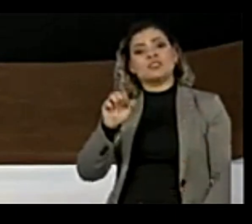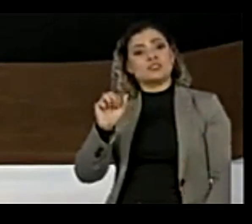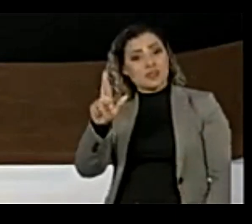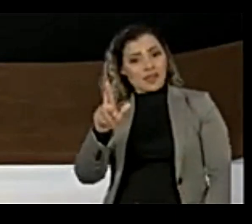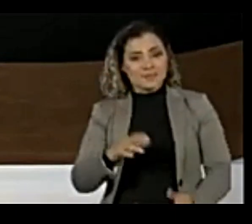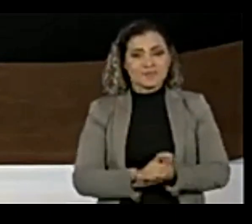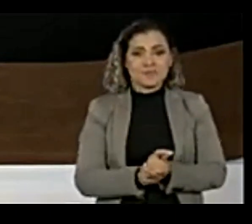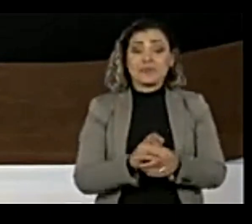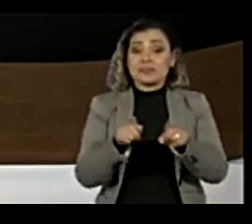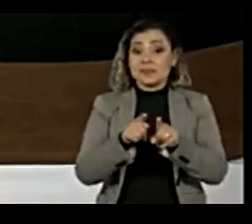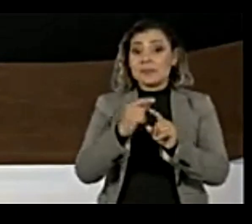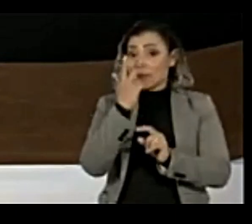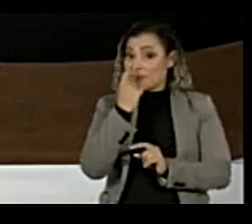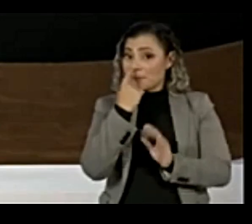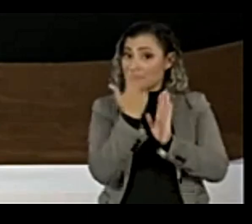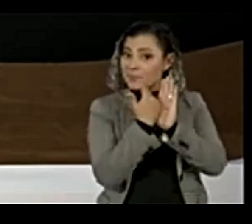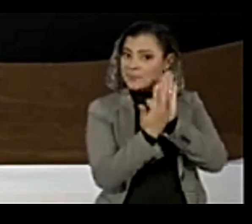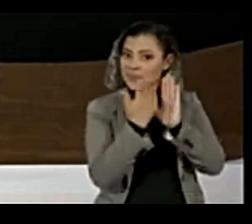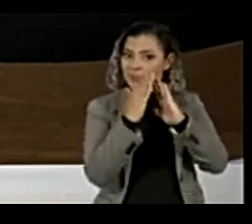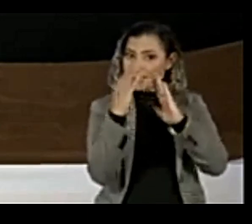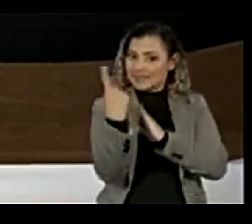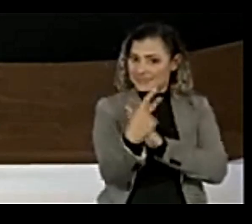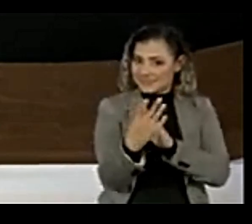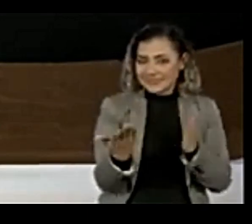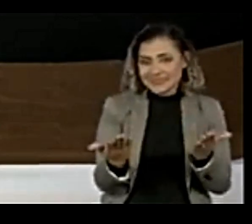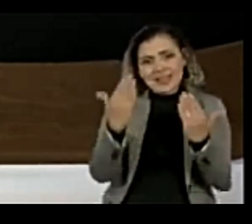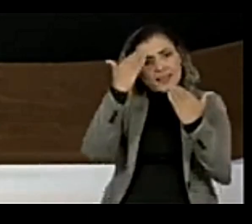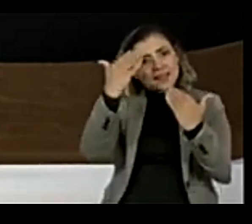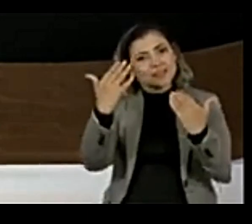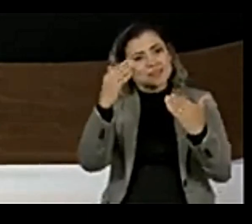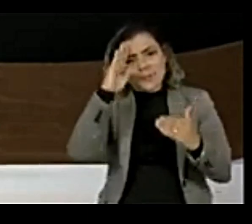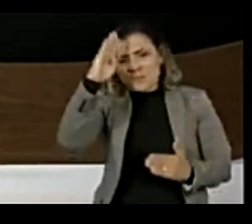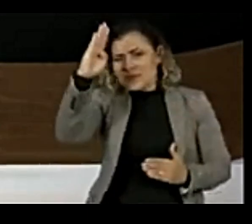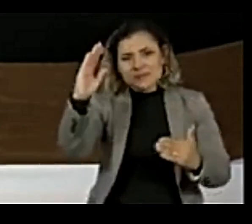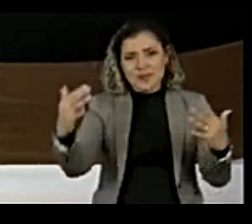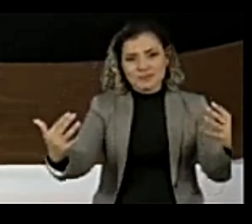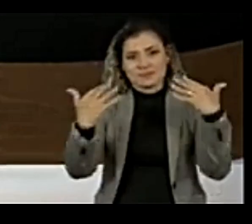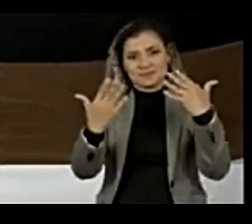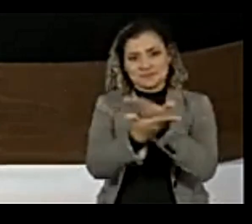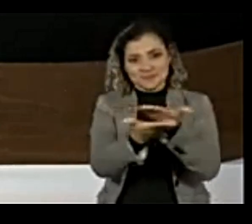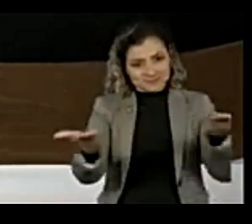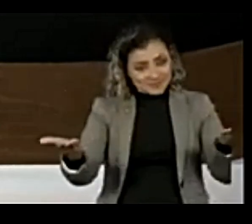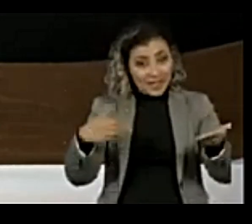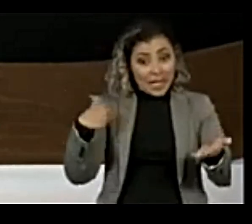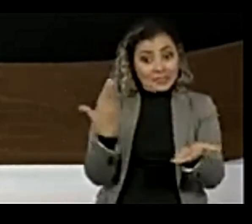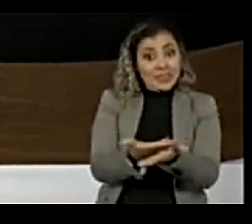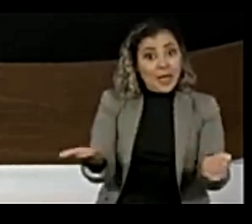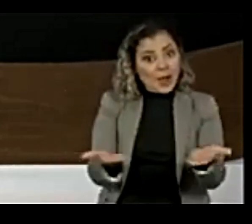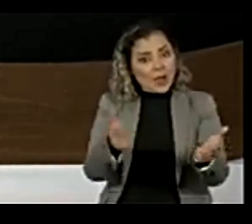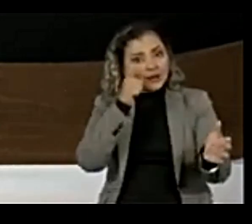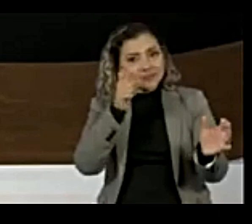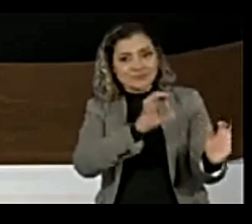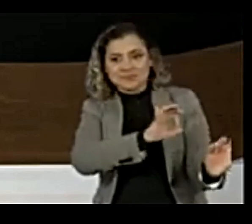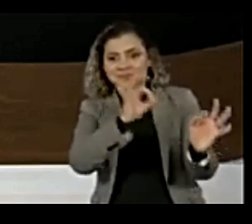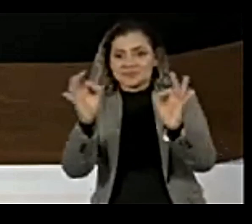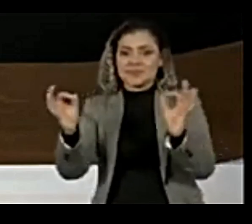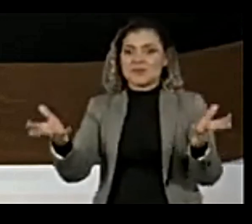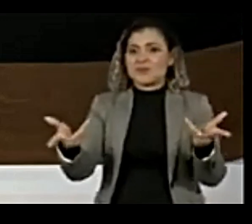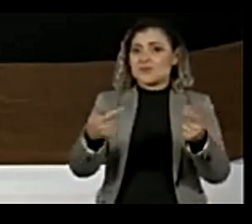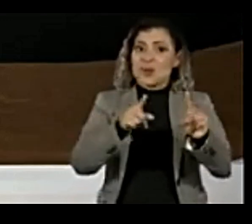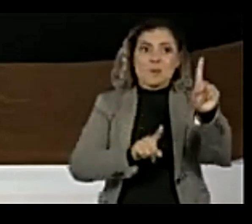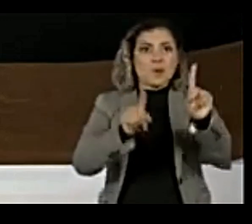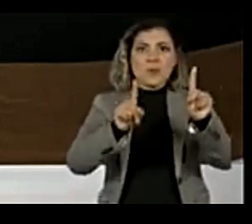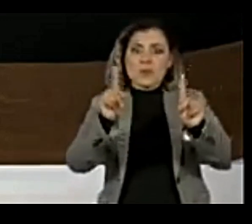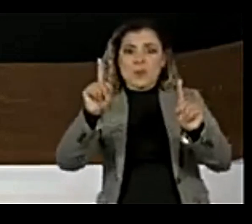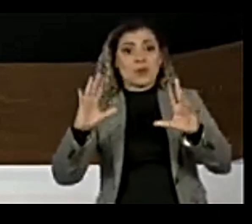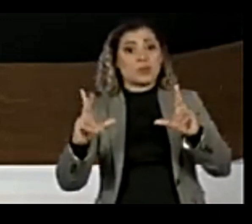Piccoli. Também ao nosso Paulo Caruso lá na casa dele. Agradeço sobretudo a você que nos brindou até essa hora com uma audiência enorme